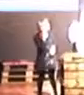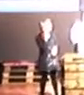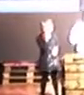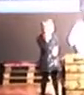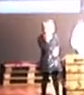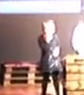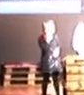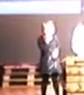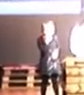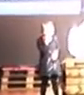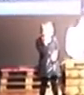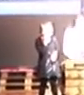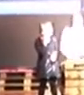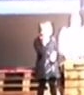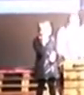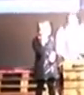VI?